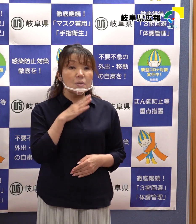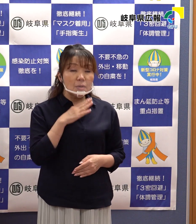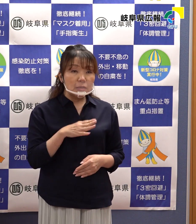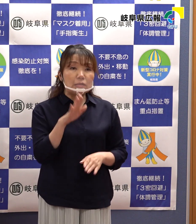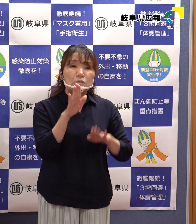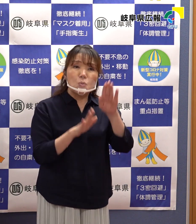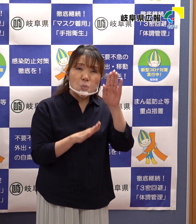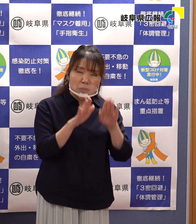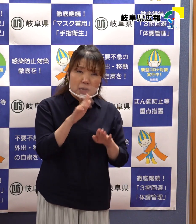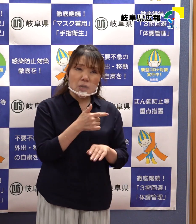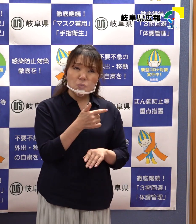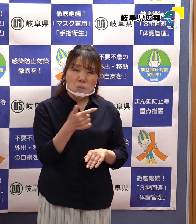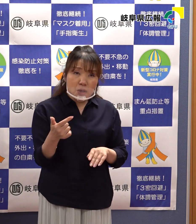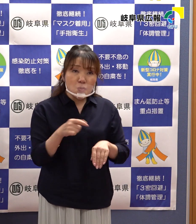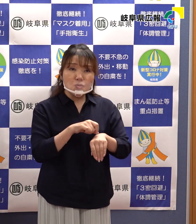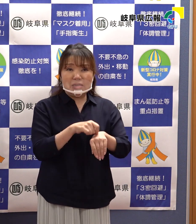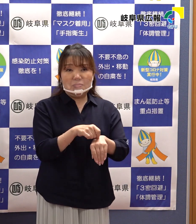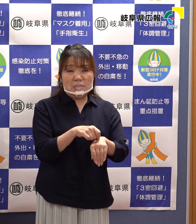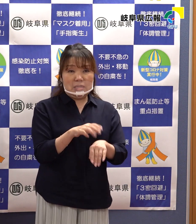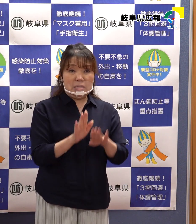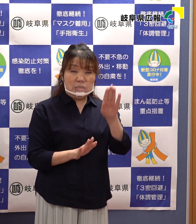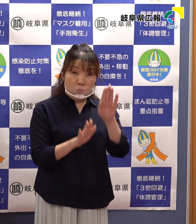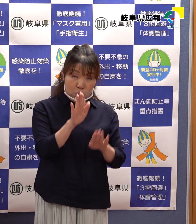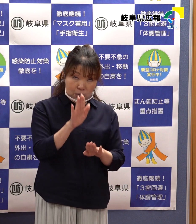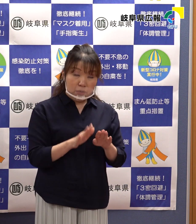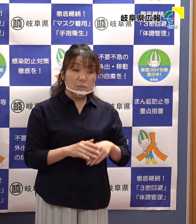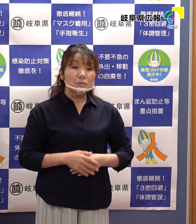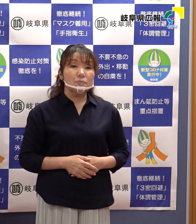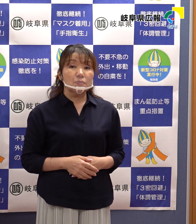であるということですね。